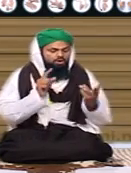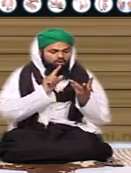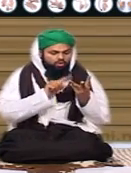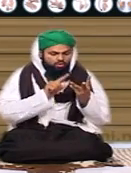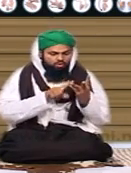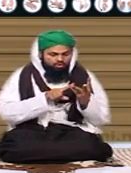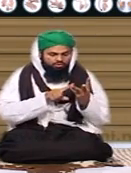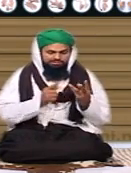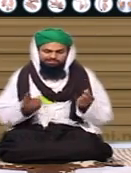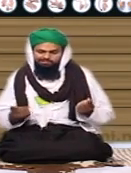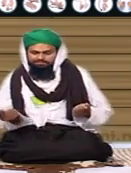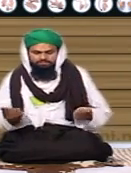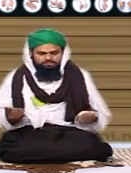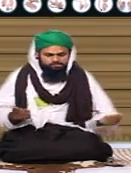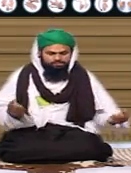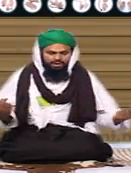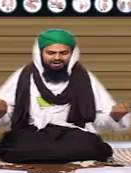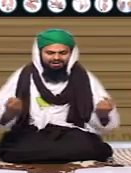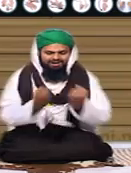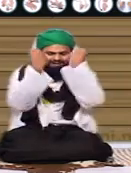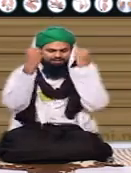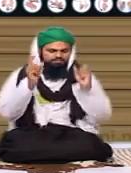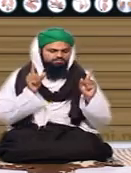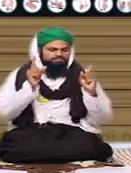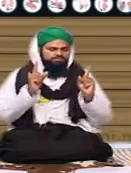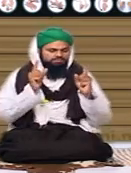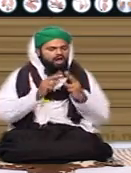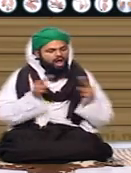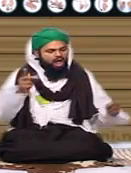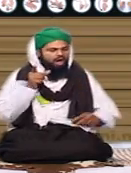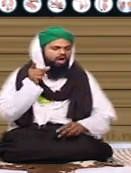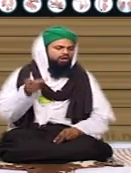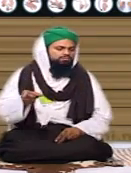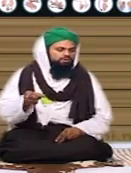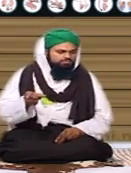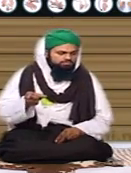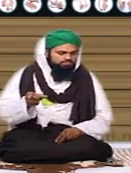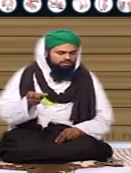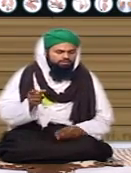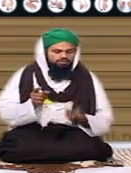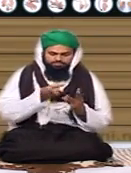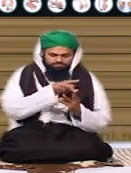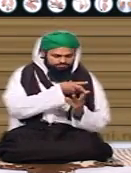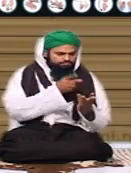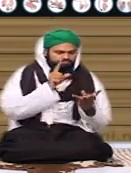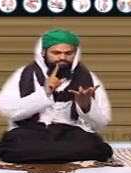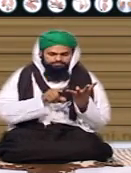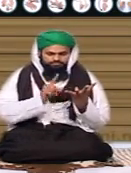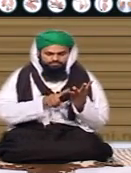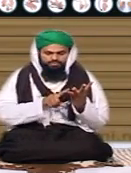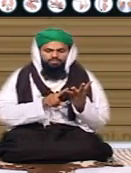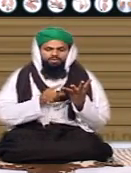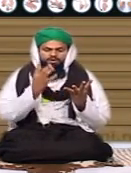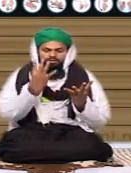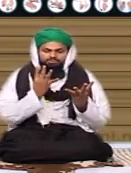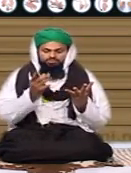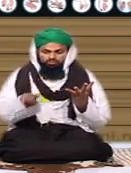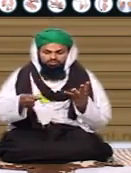اور آپس میں لڑوا دیتا تھا۔ پھر میں نے ایک چوتھی قبر کھودی تو اس میں آگ روشن تھی،